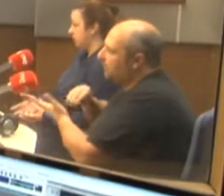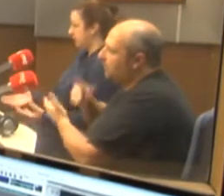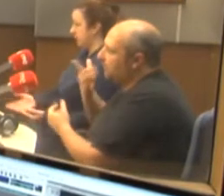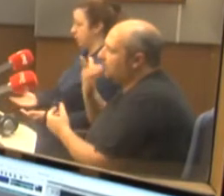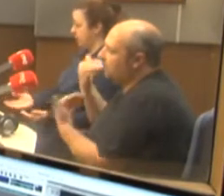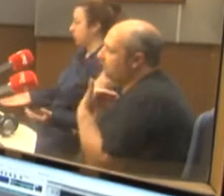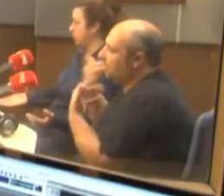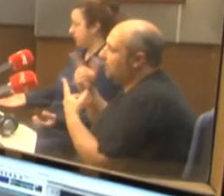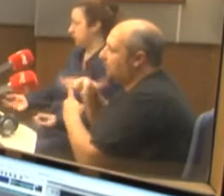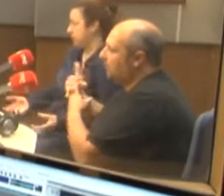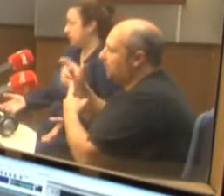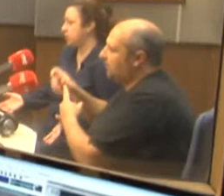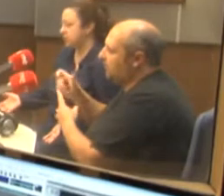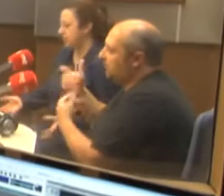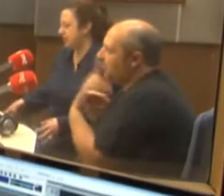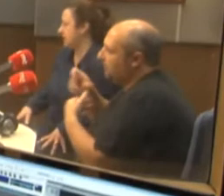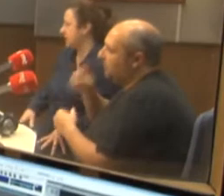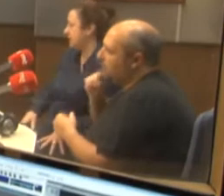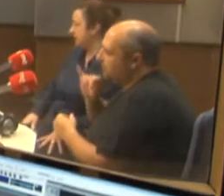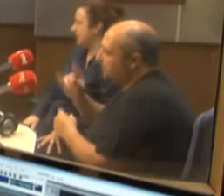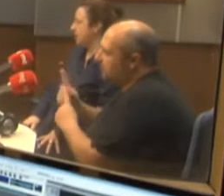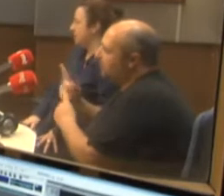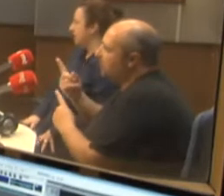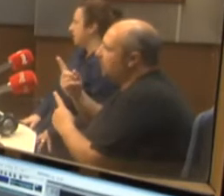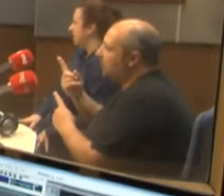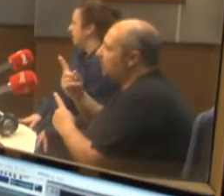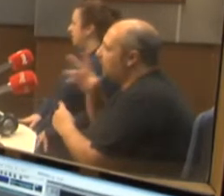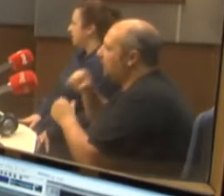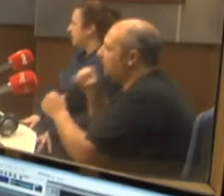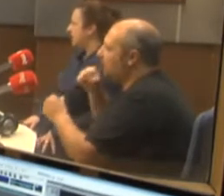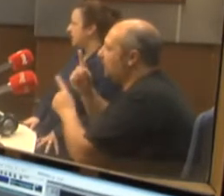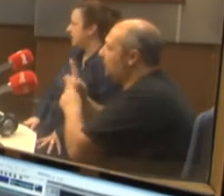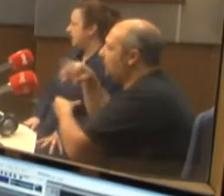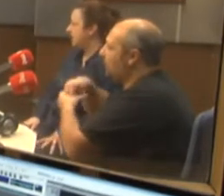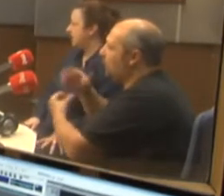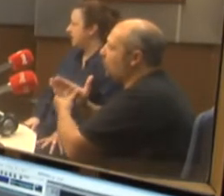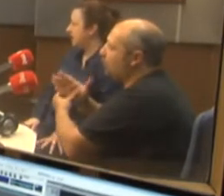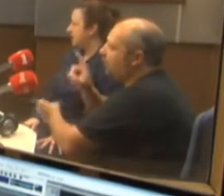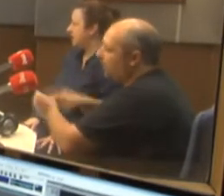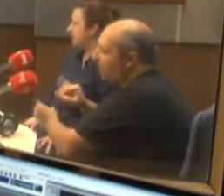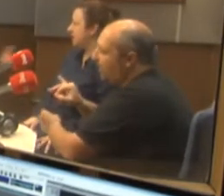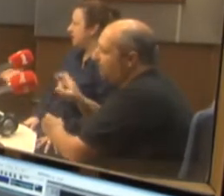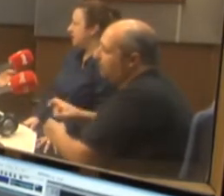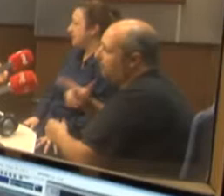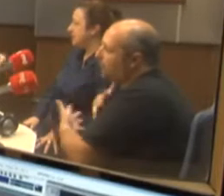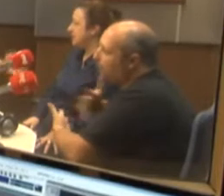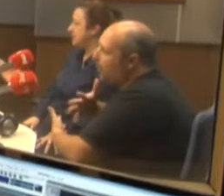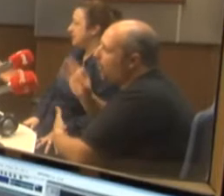esta situación de personas sordas. El hecho de que tú estés dentro del curso, ¿es voluntario, es decisión